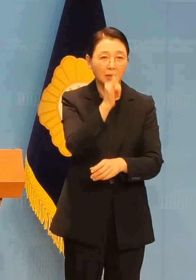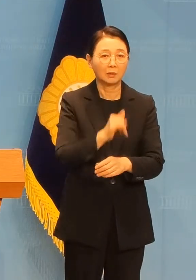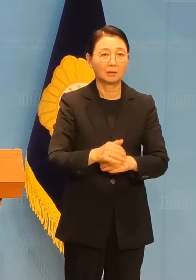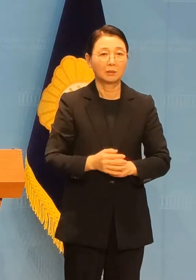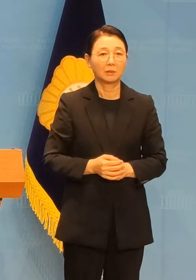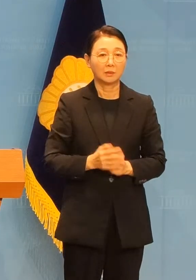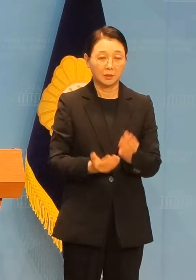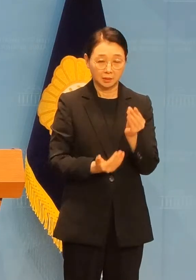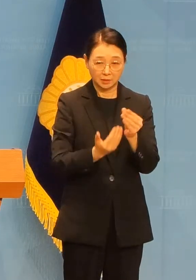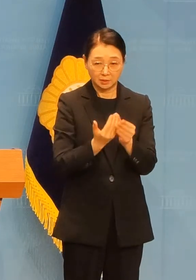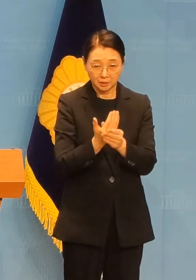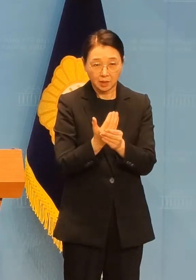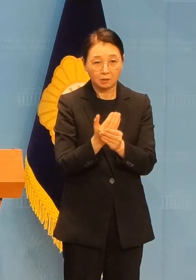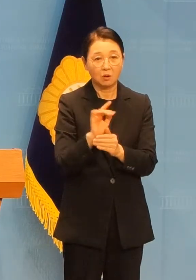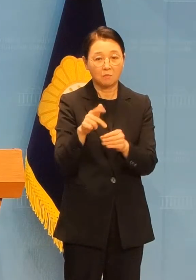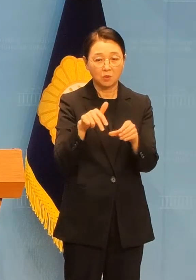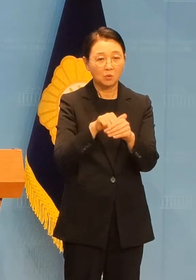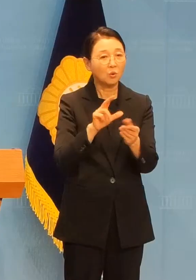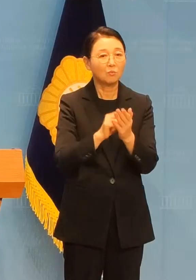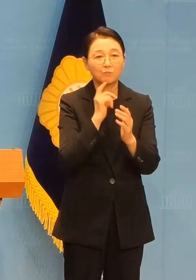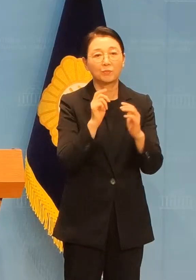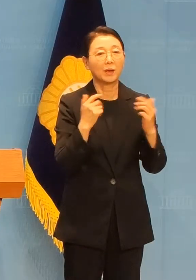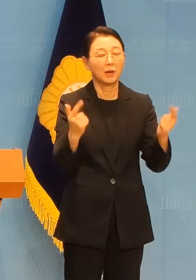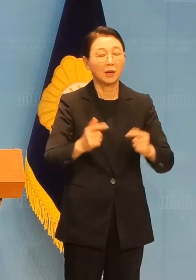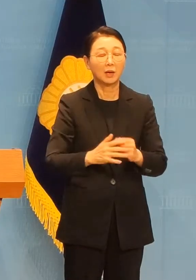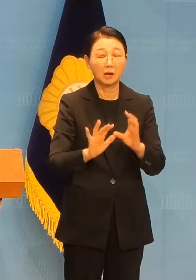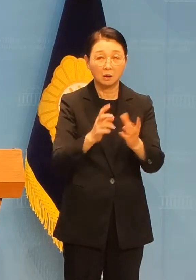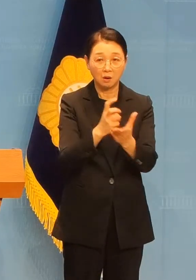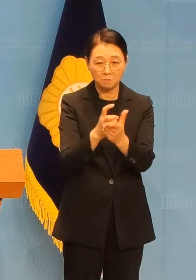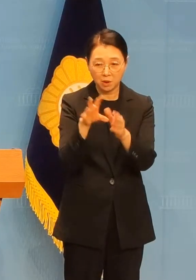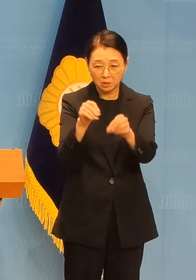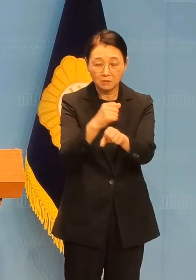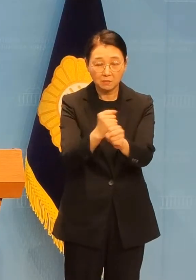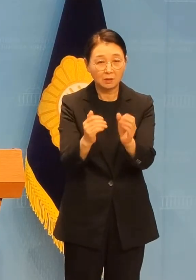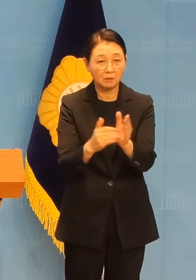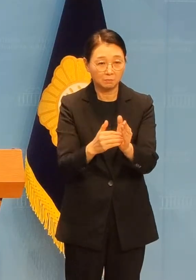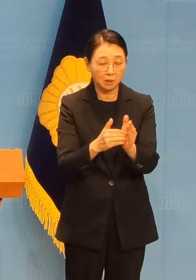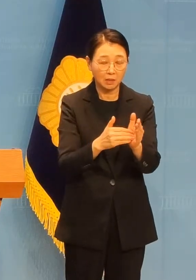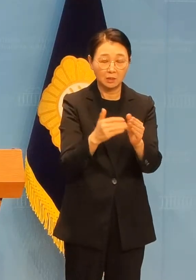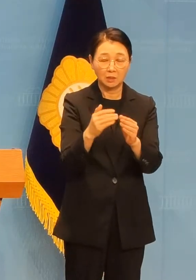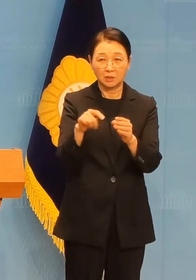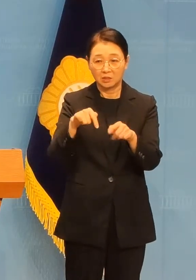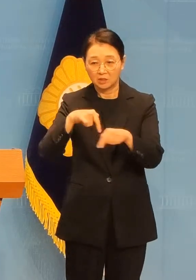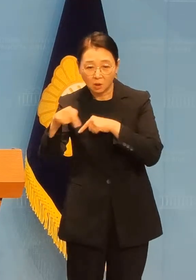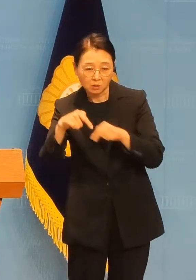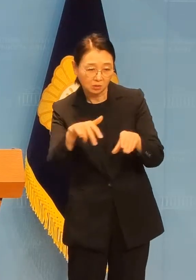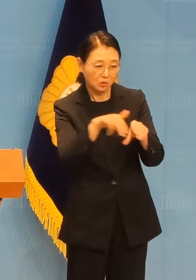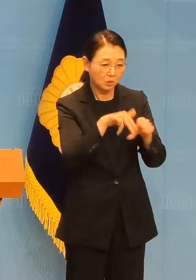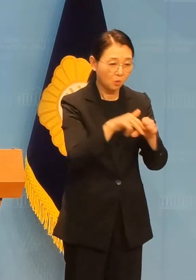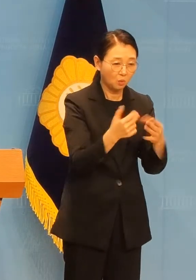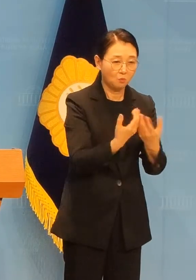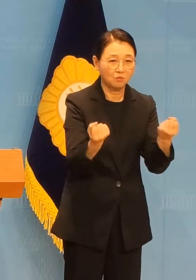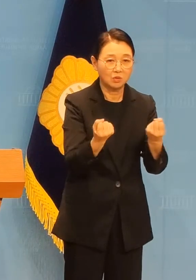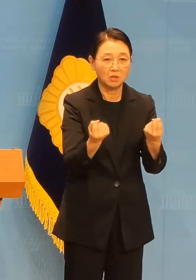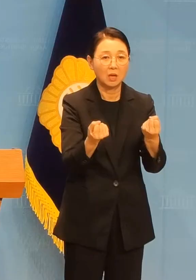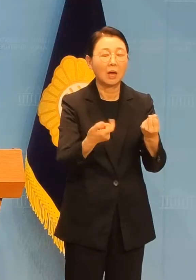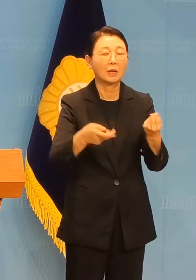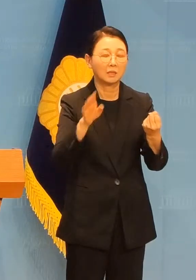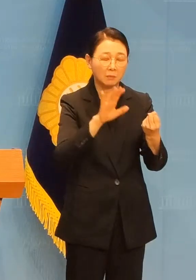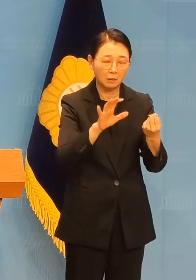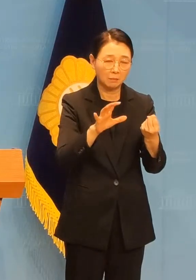이 사건들은 단순한 종교 문제가 아닙니다. 헌법이 금지한 정교분리 원칙을 정면으로 위반한 정치